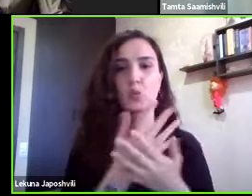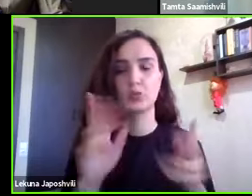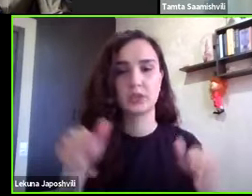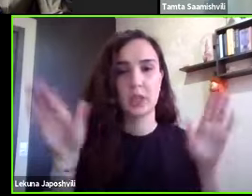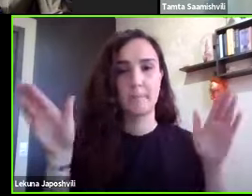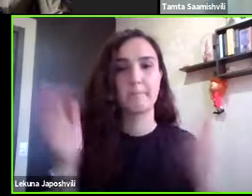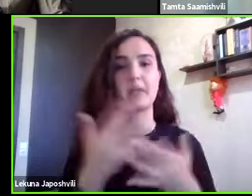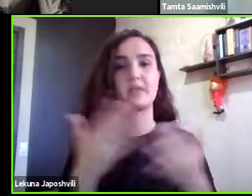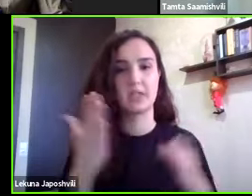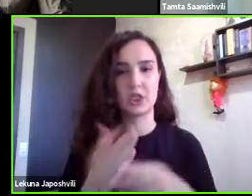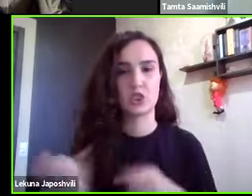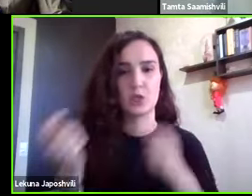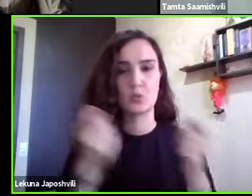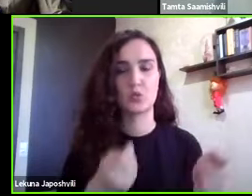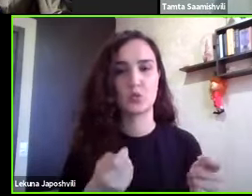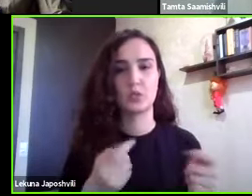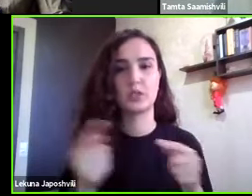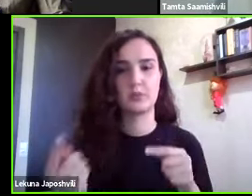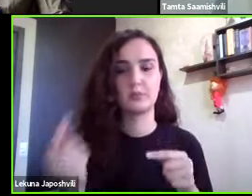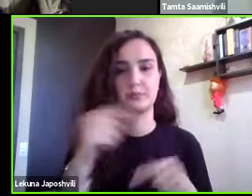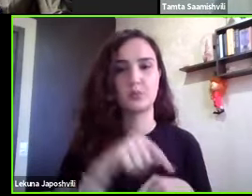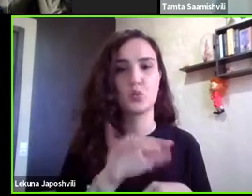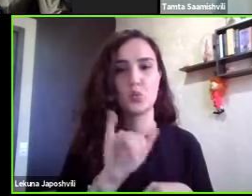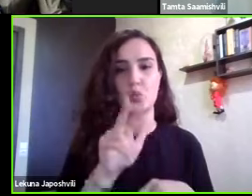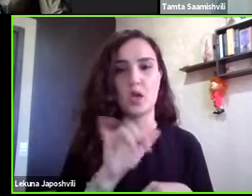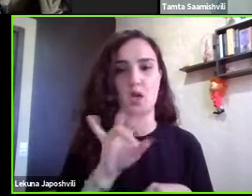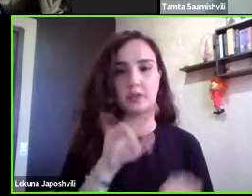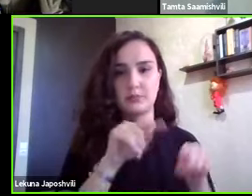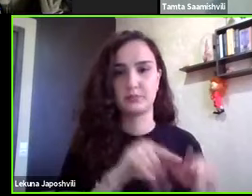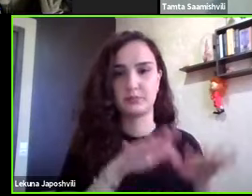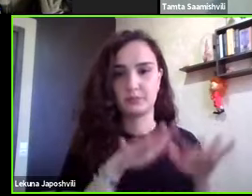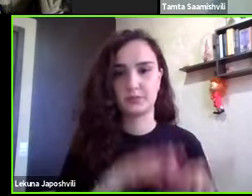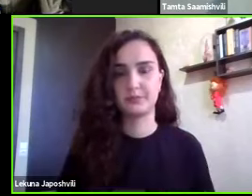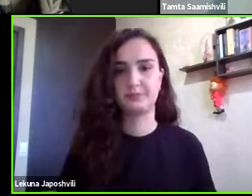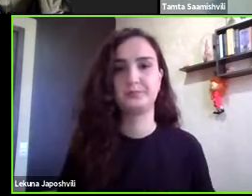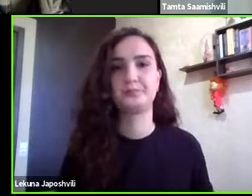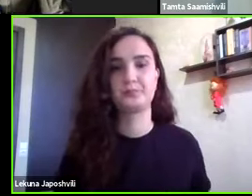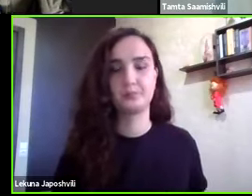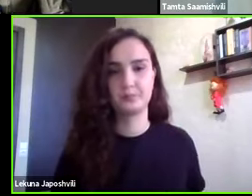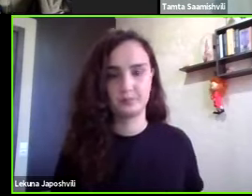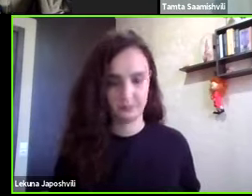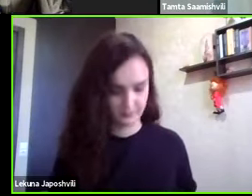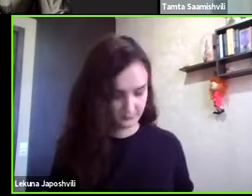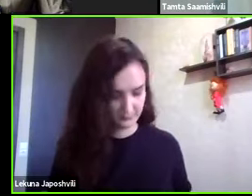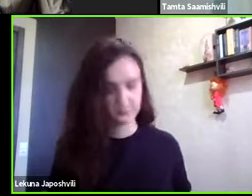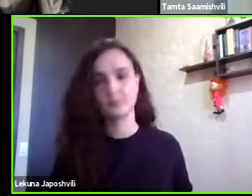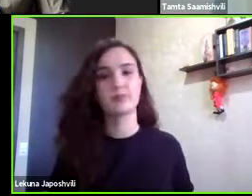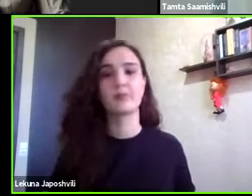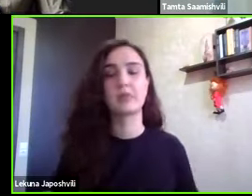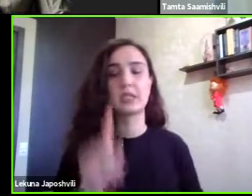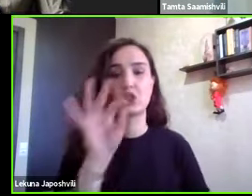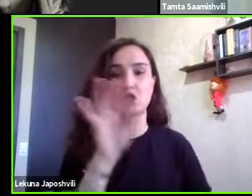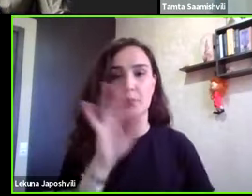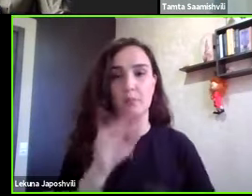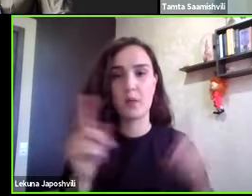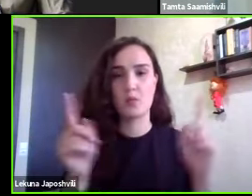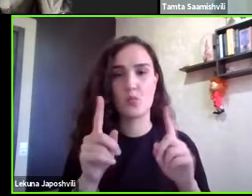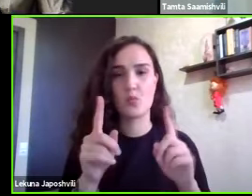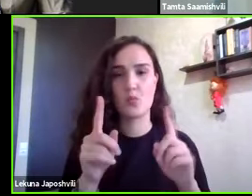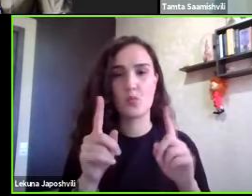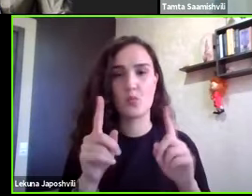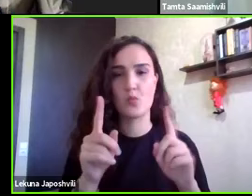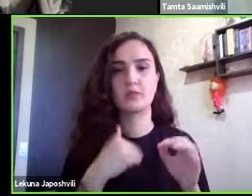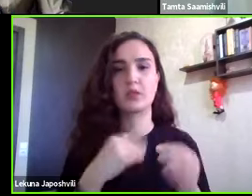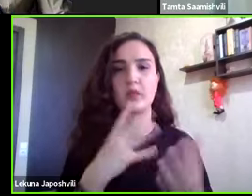და ფრინველიდან არის შემოსული უხანში. დიახ. ეხლა ეს რაც შეეხება ამ მოკლე ისტორიას, ეხლა ჩვენ